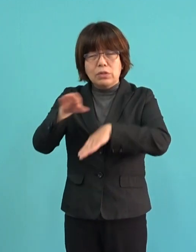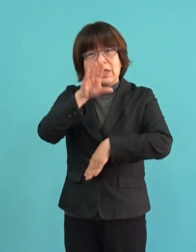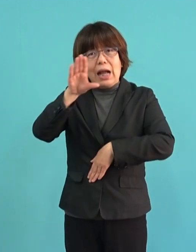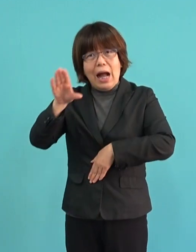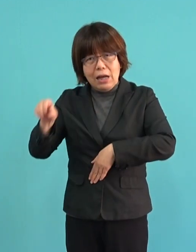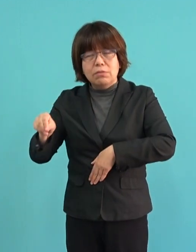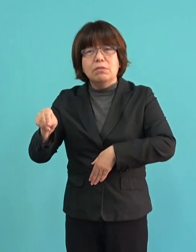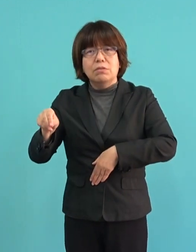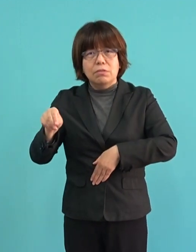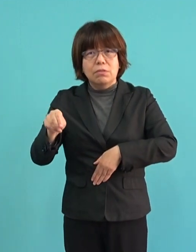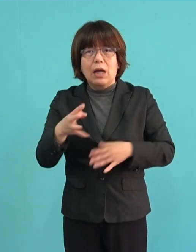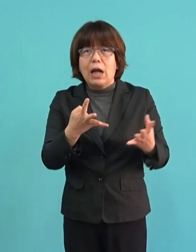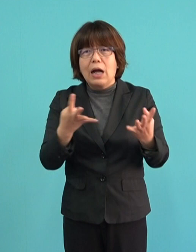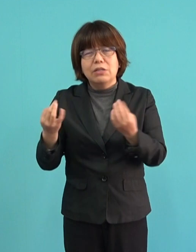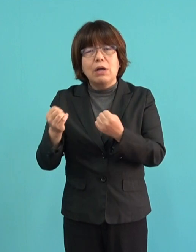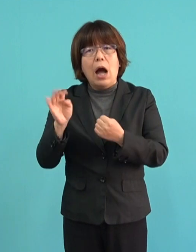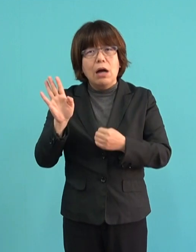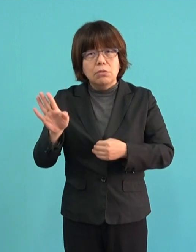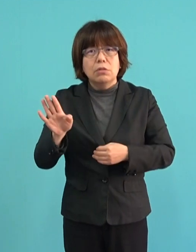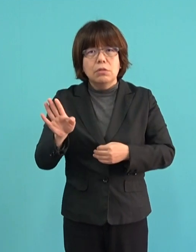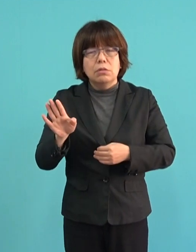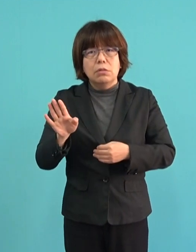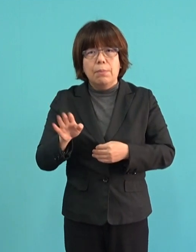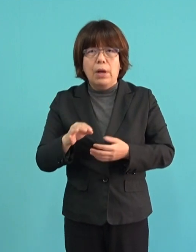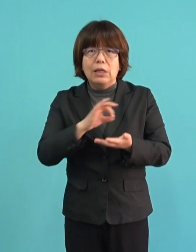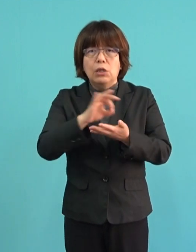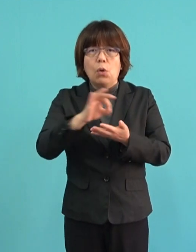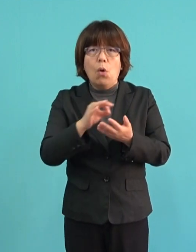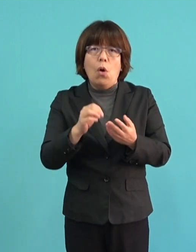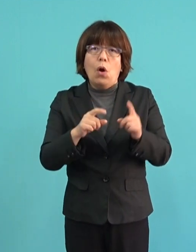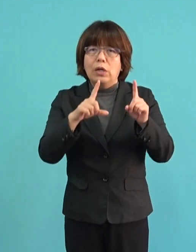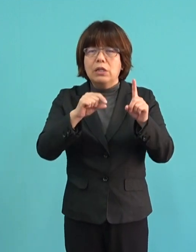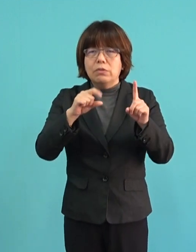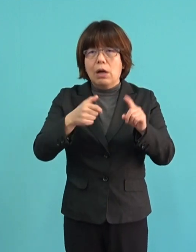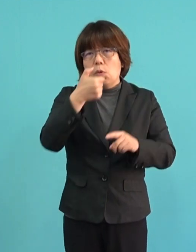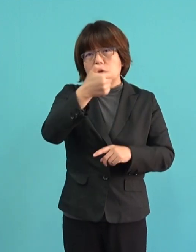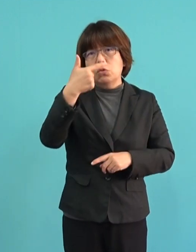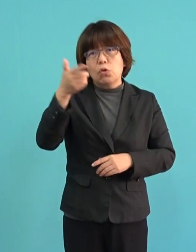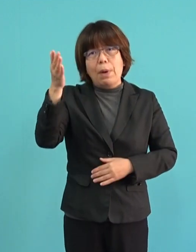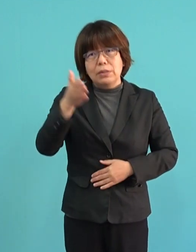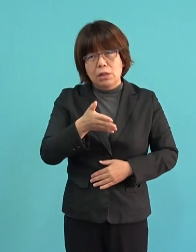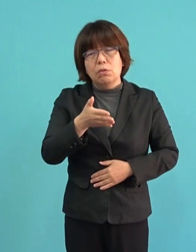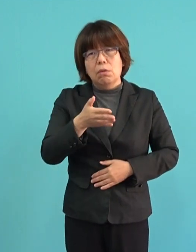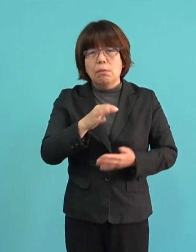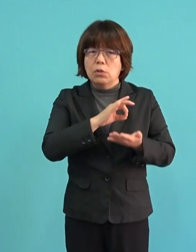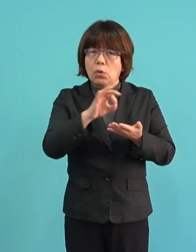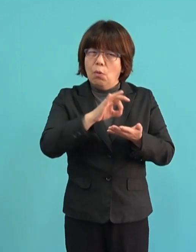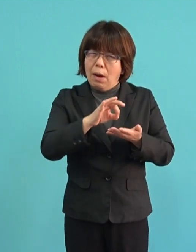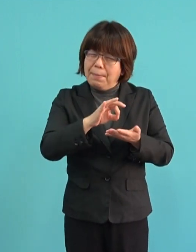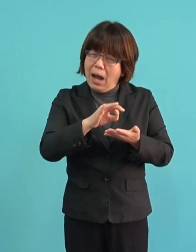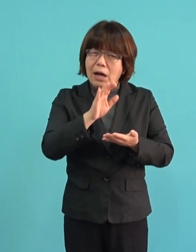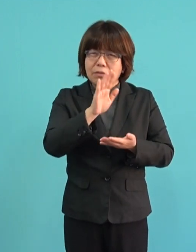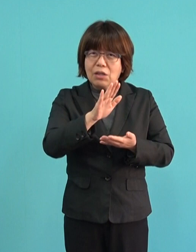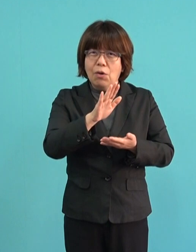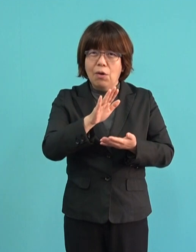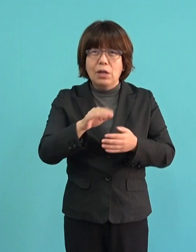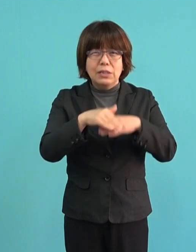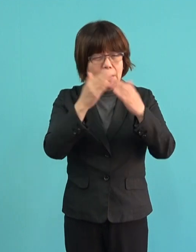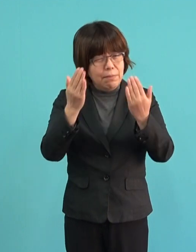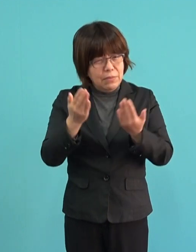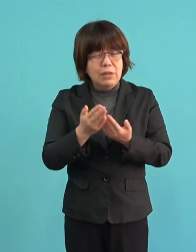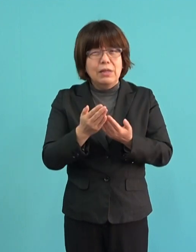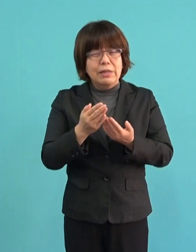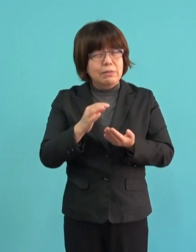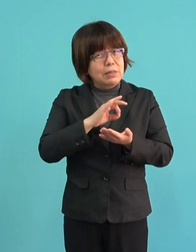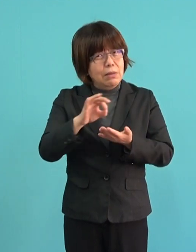あのまあまあおられるということで稼働率は56%ということになっていますまあそこそこ利用はあるんですけれどもフル稼働っていうことに